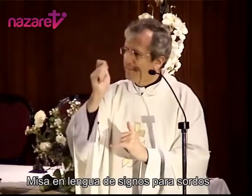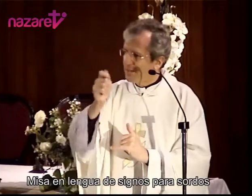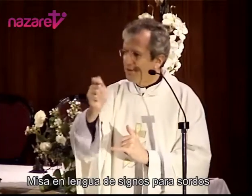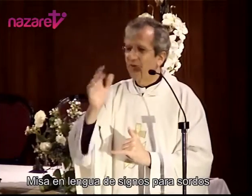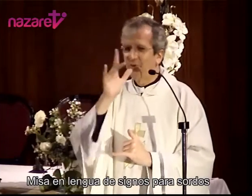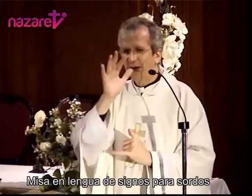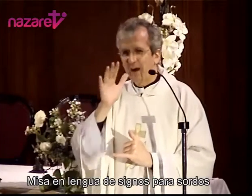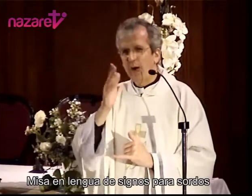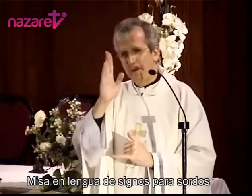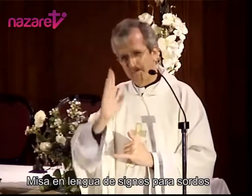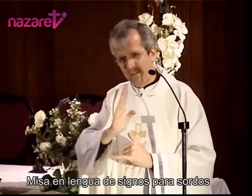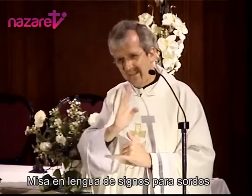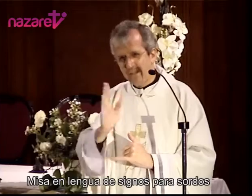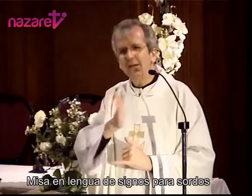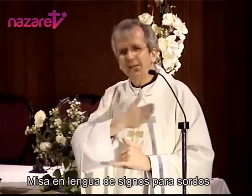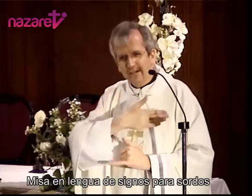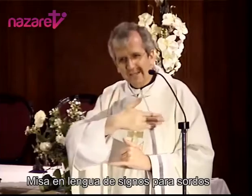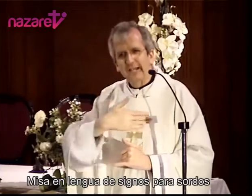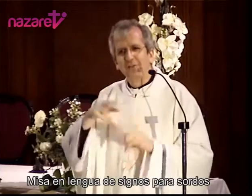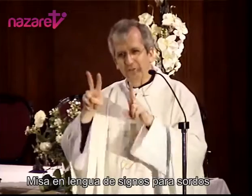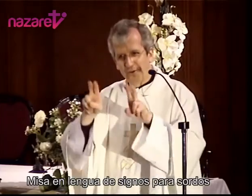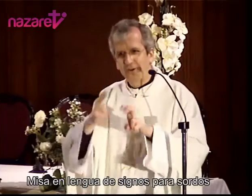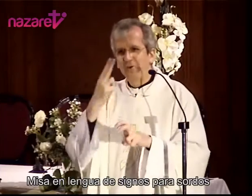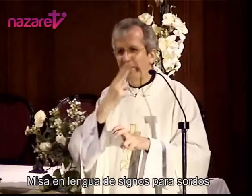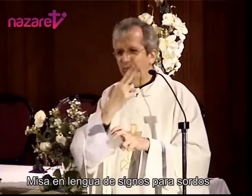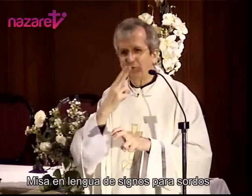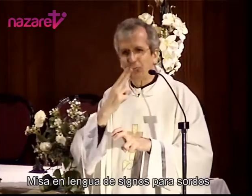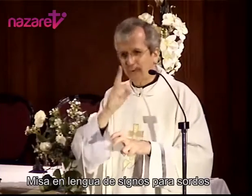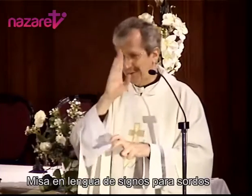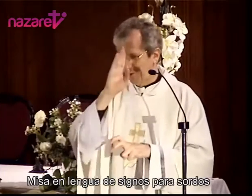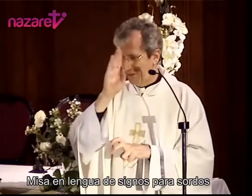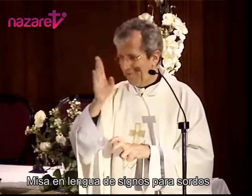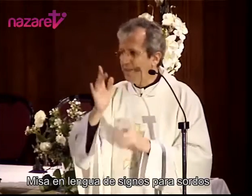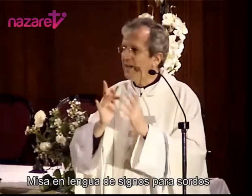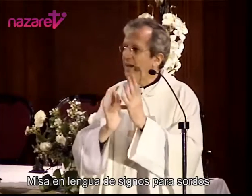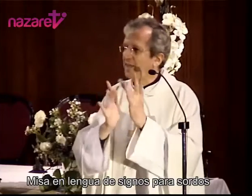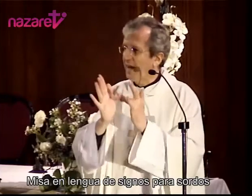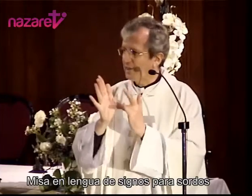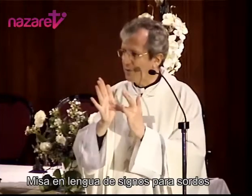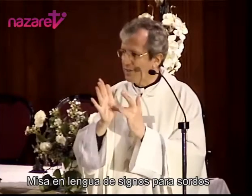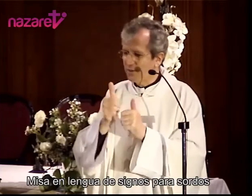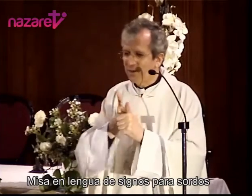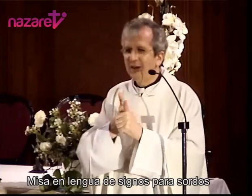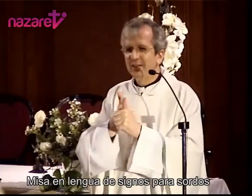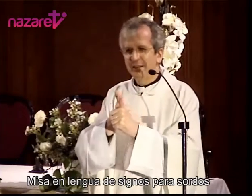aspersión con el agua bendita, deseando renovar nuestro compromiso de fidelidad a Jesucristo, de